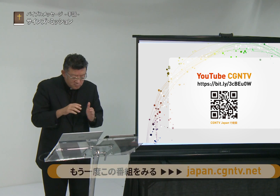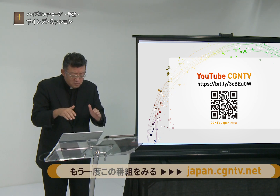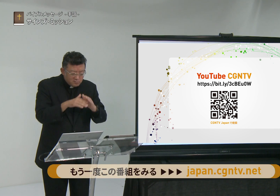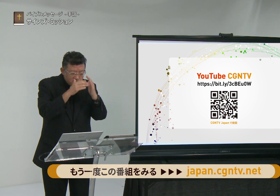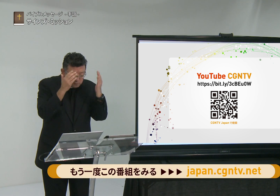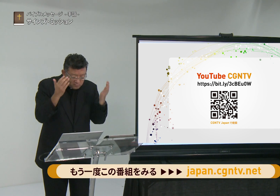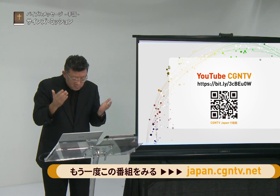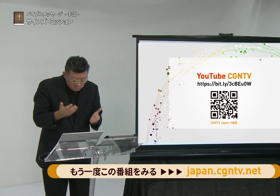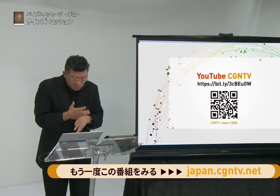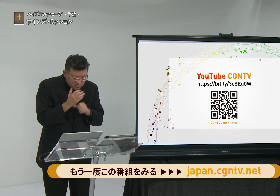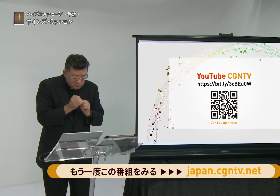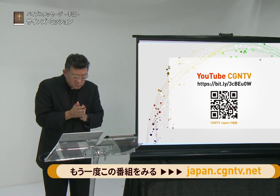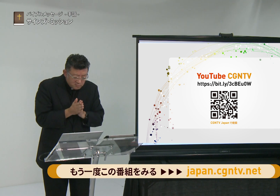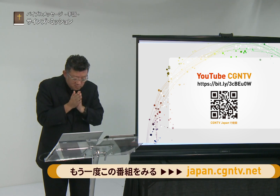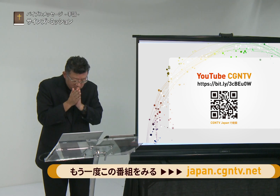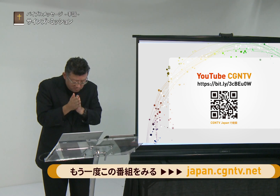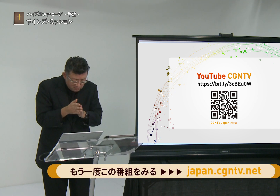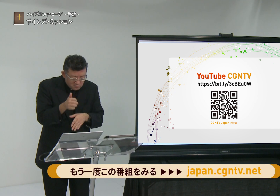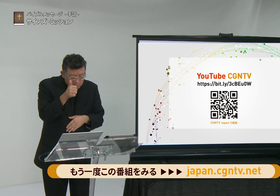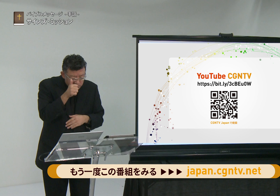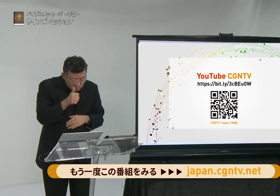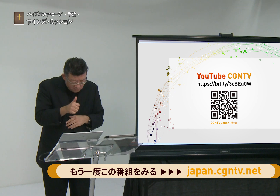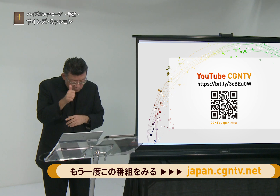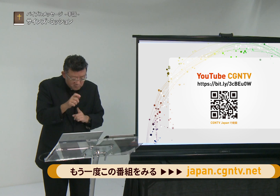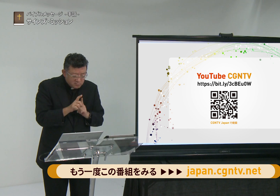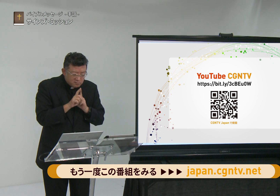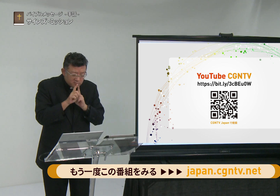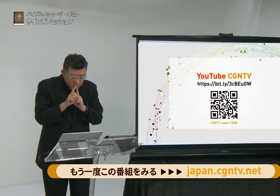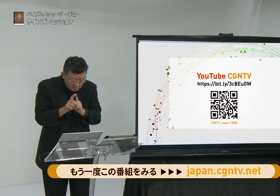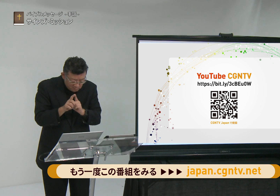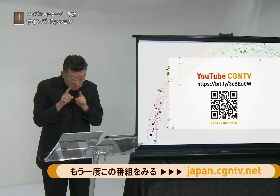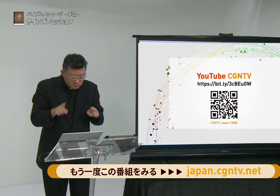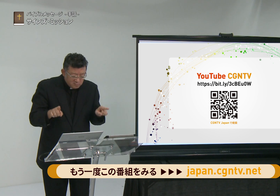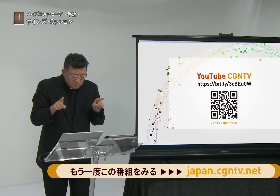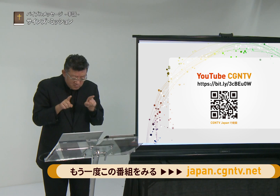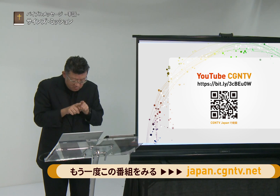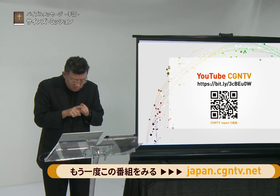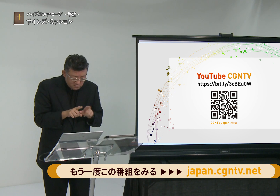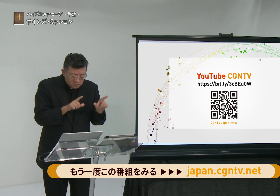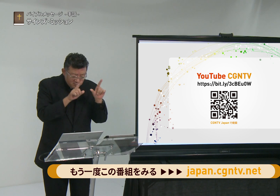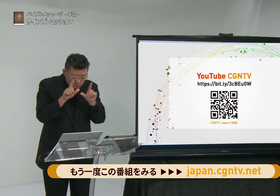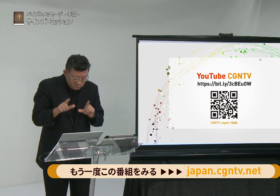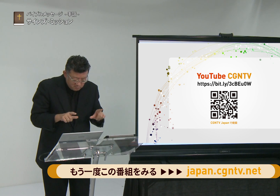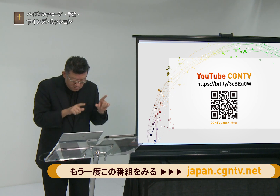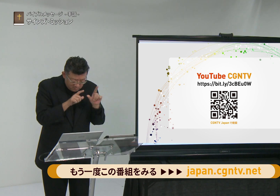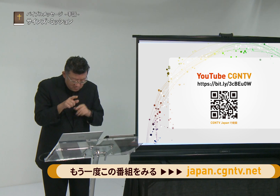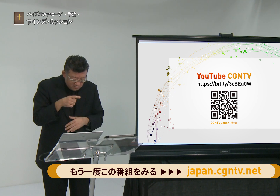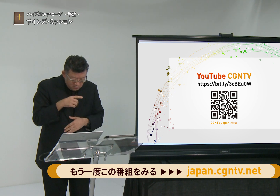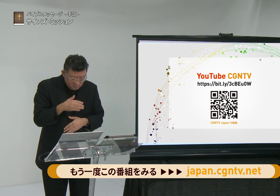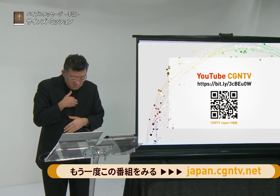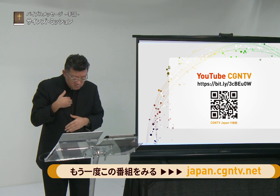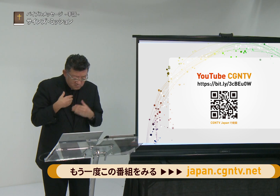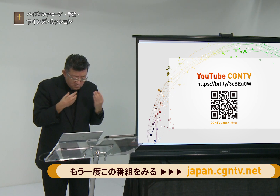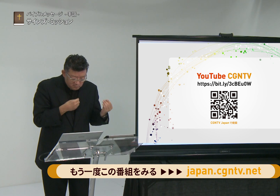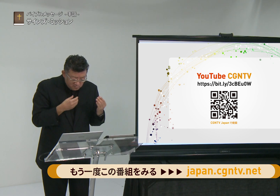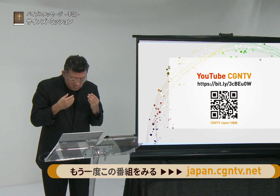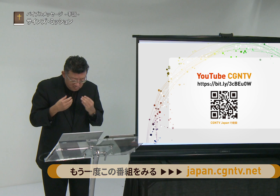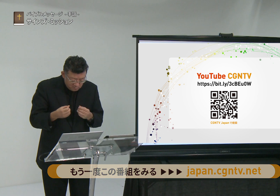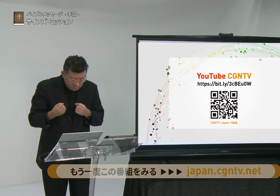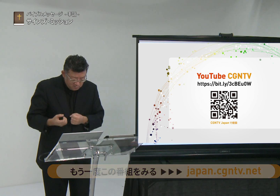信仰を持ってすべて信頼し主に従い共に歩むことができます